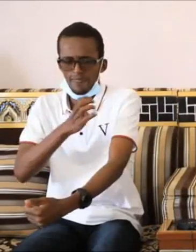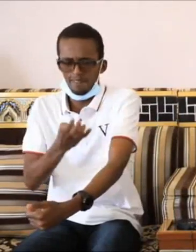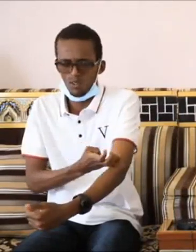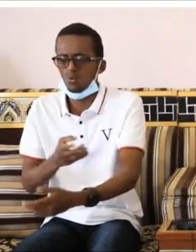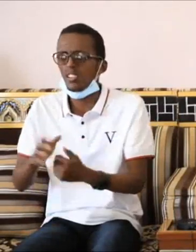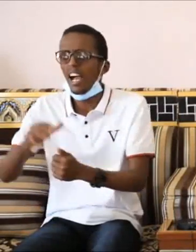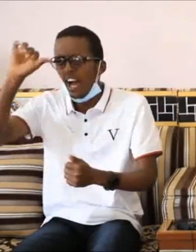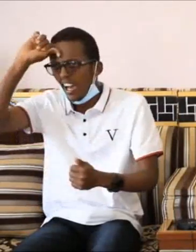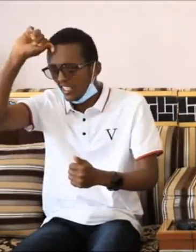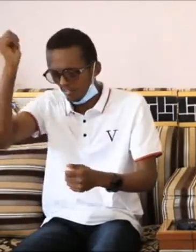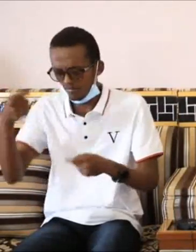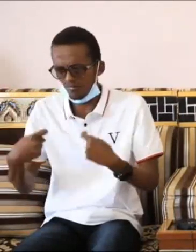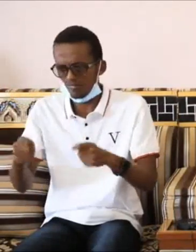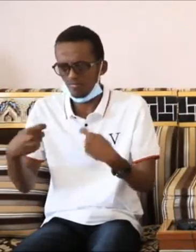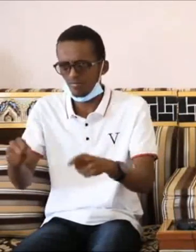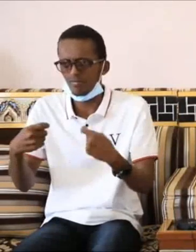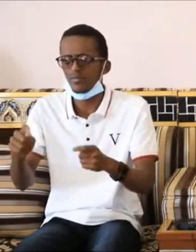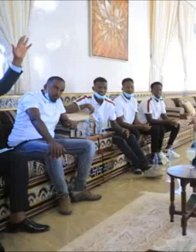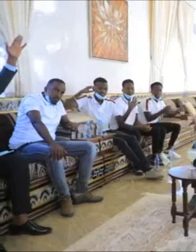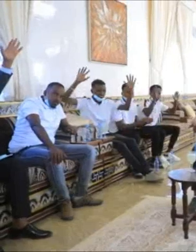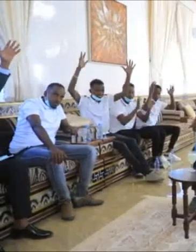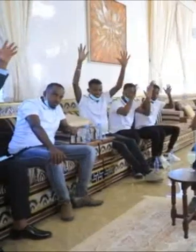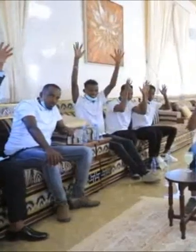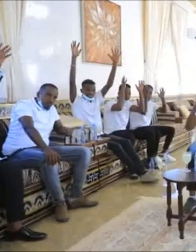له او رسول بدويكو